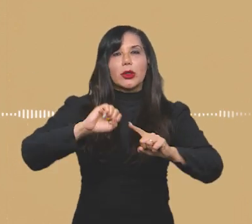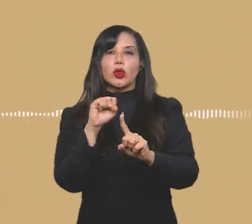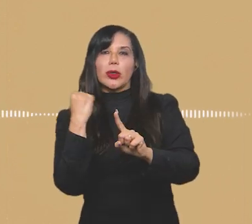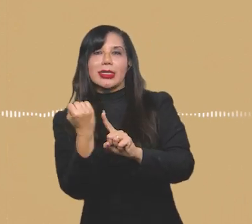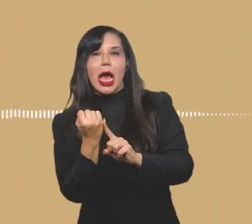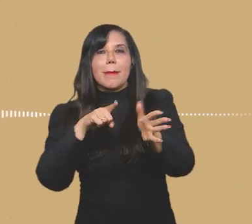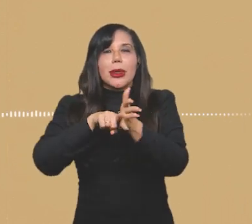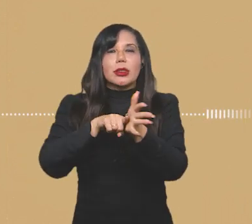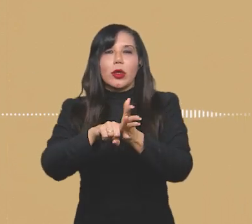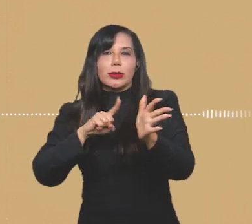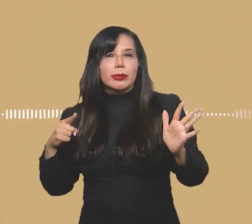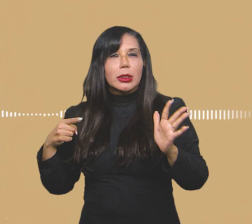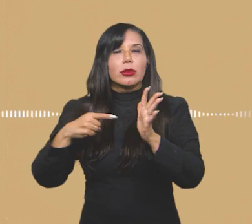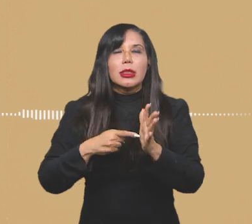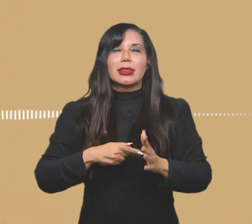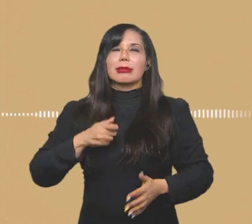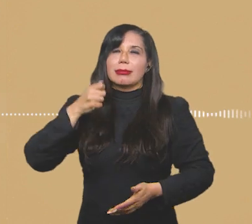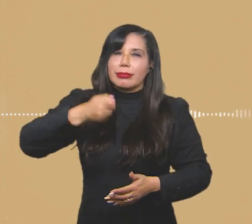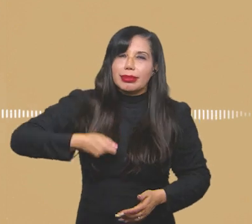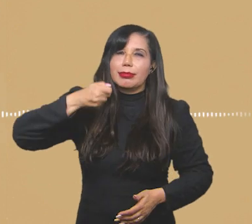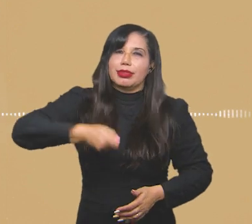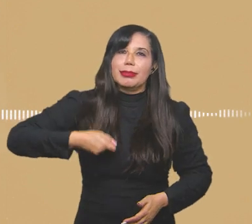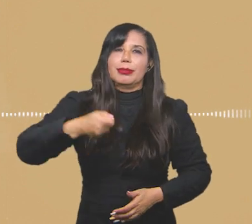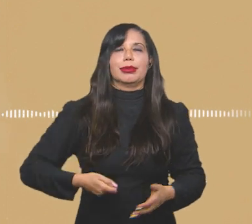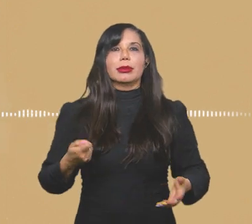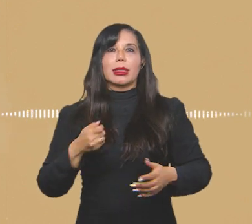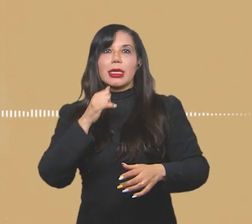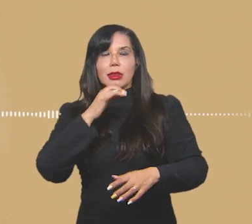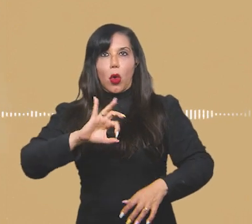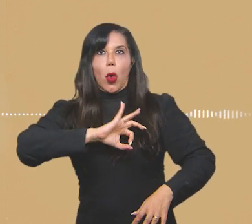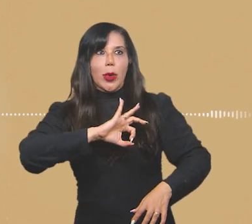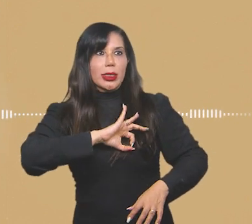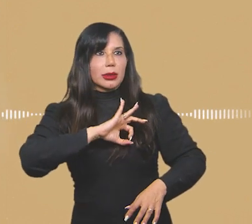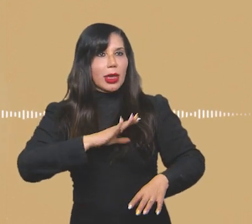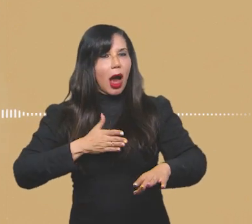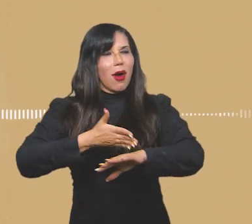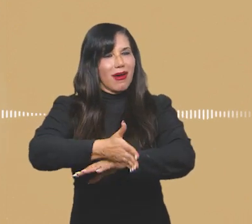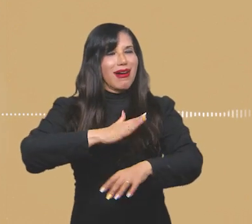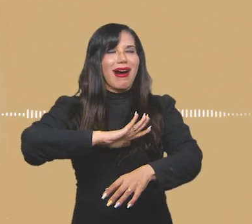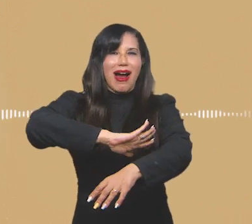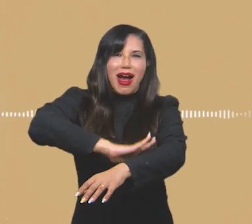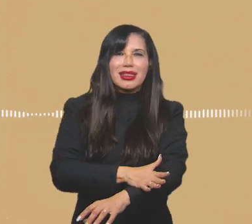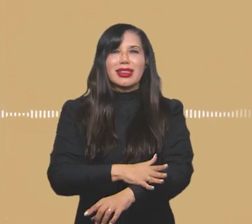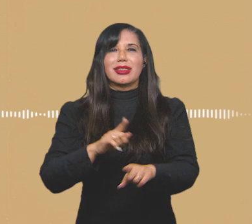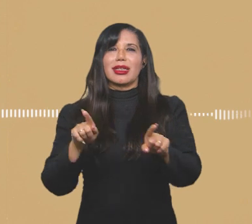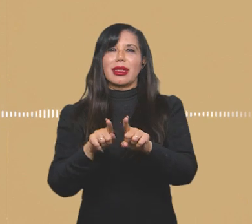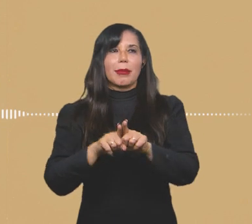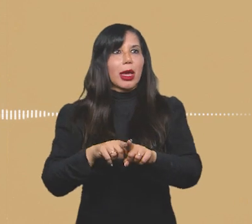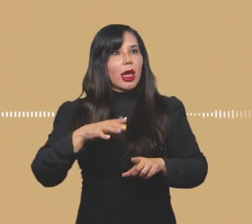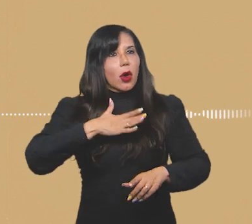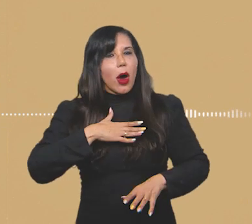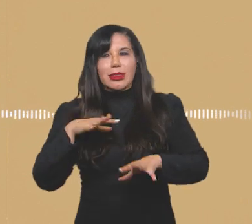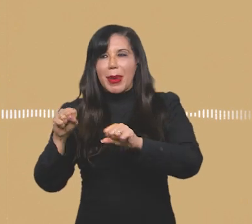e pesquisadores têm denunciado incessantemente as abordagens policiais racistas e a criminalização sistemática de